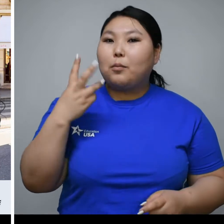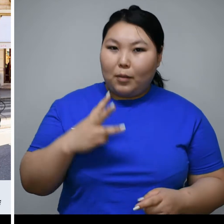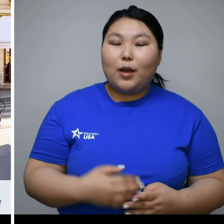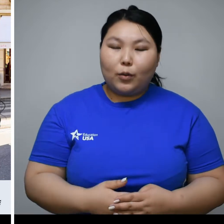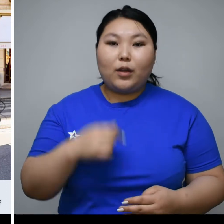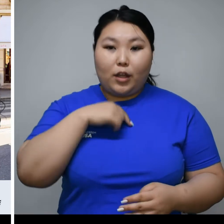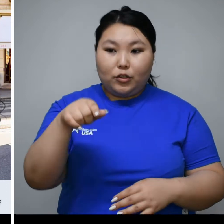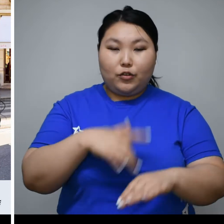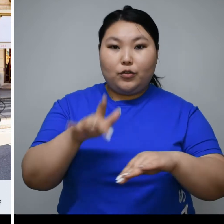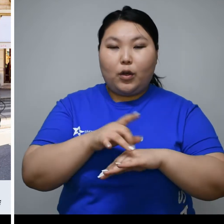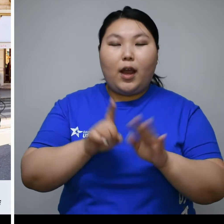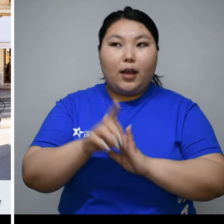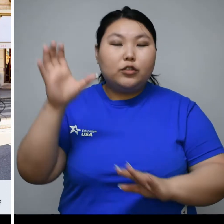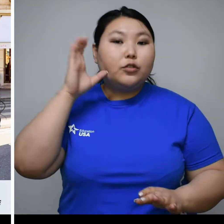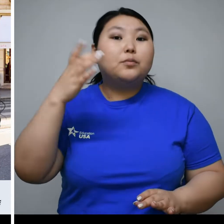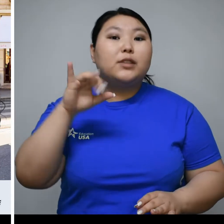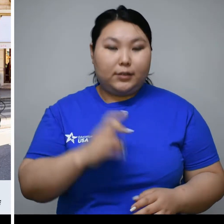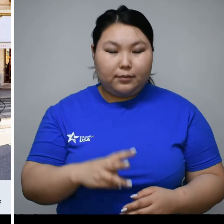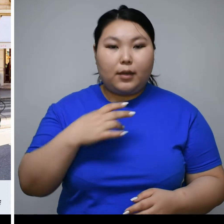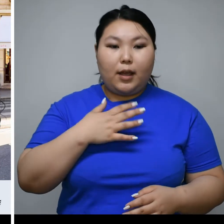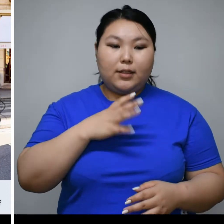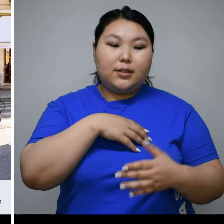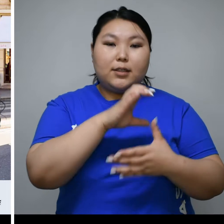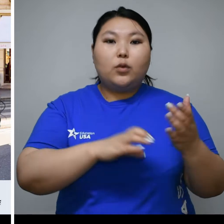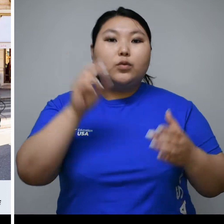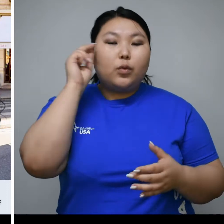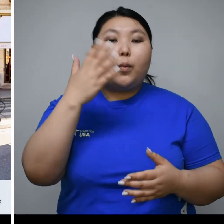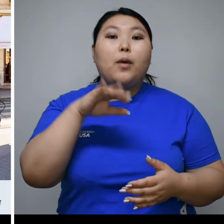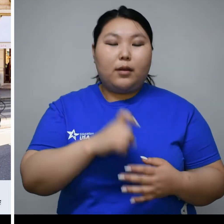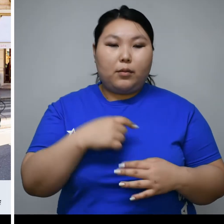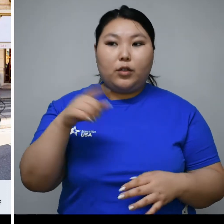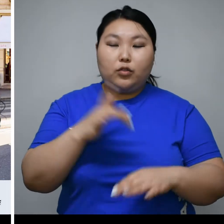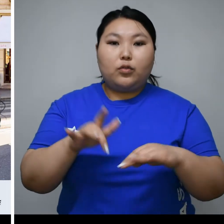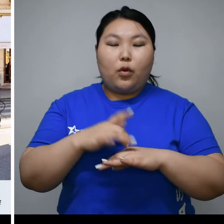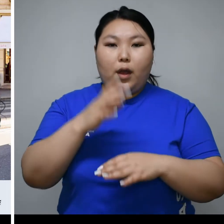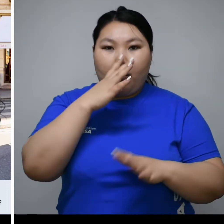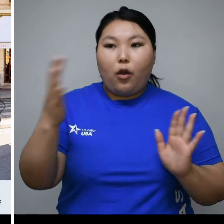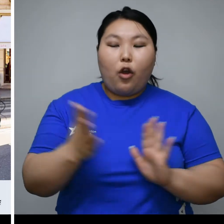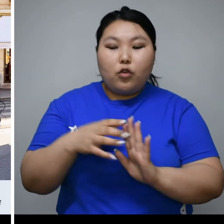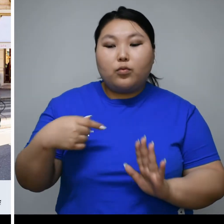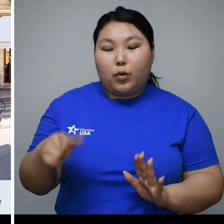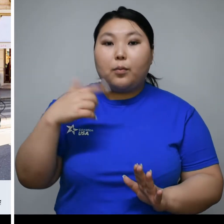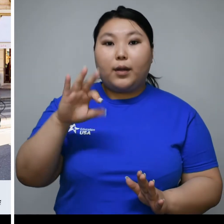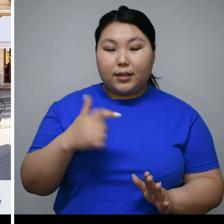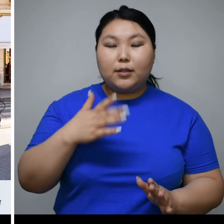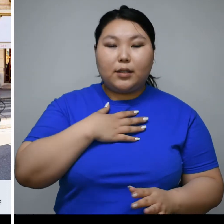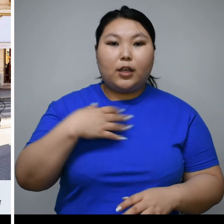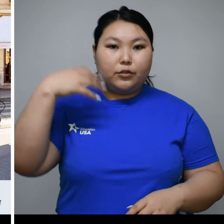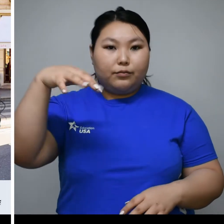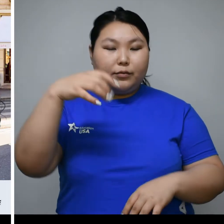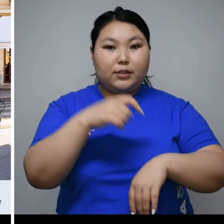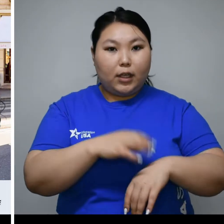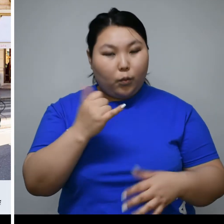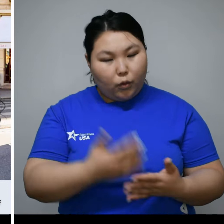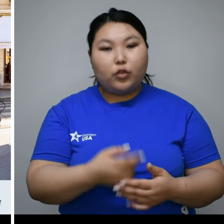байж магадгүй. Тэр төвөөс олж сонсч байсан. Манай нөгөө санхүү суралцж байхад тэр төв их ойрхон байрладаг. Тэгээд би яг